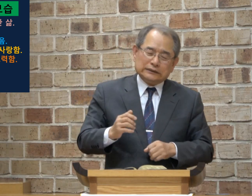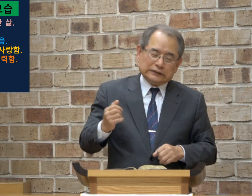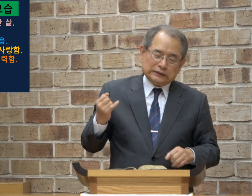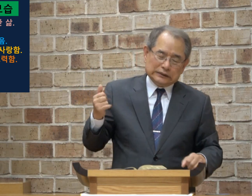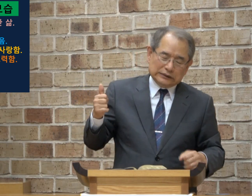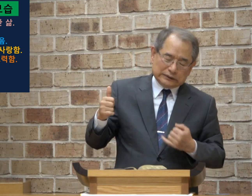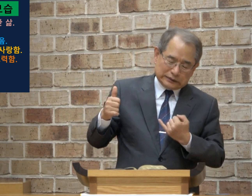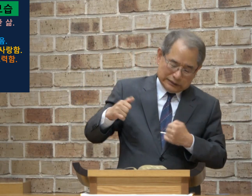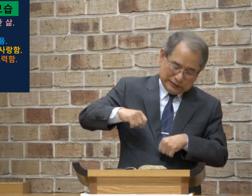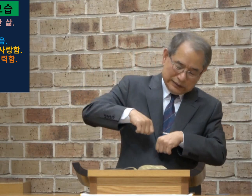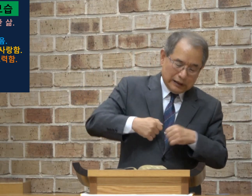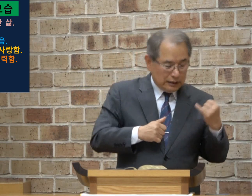성령의 충만함이 없으면